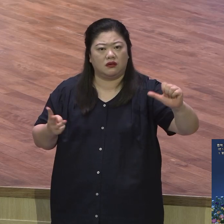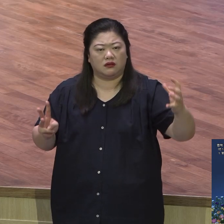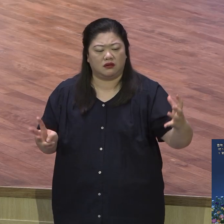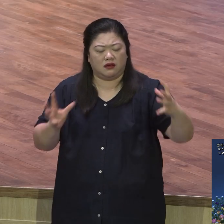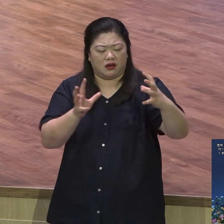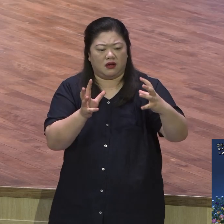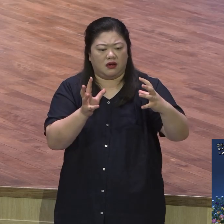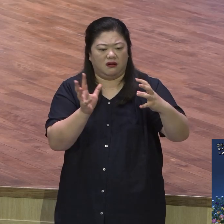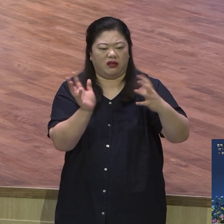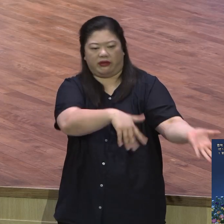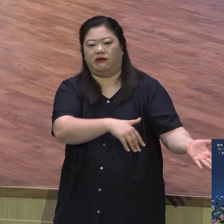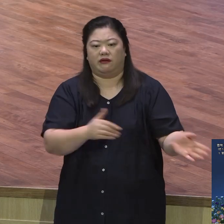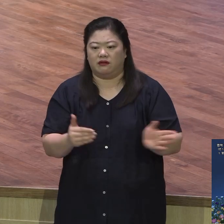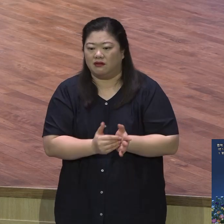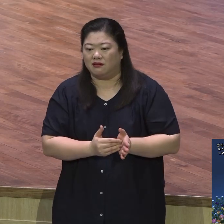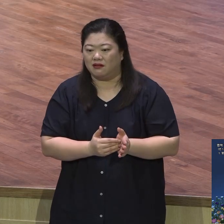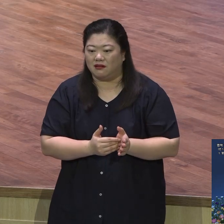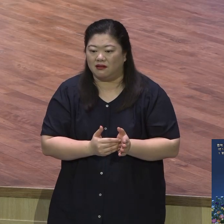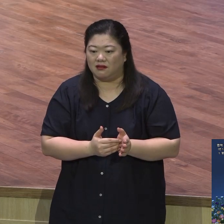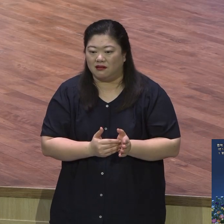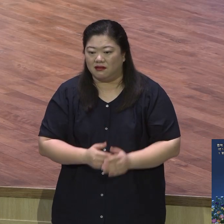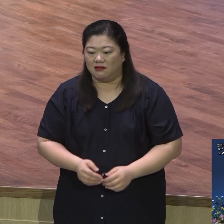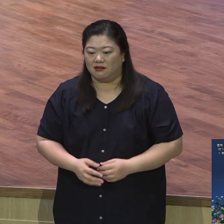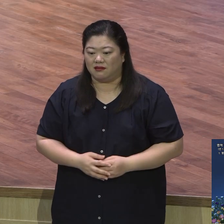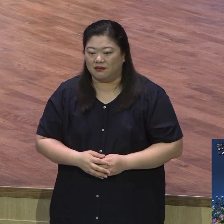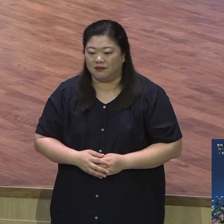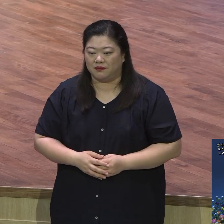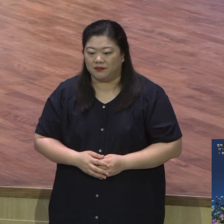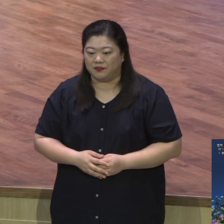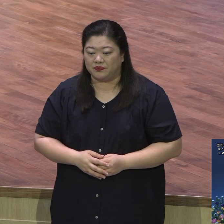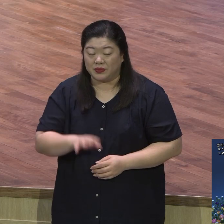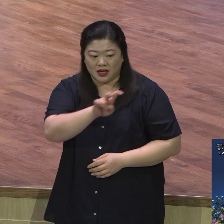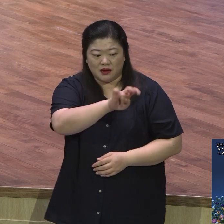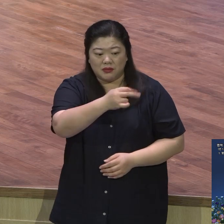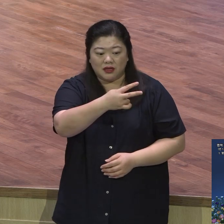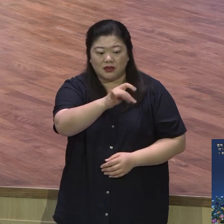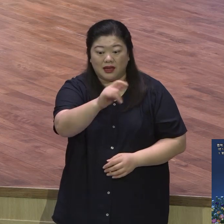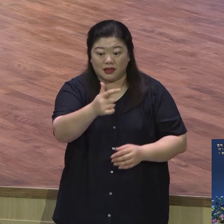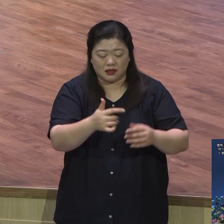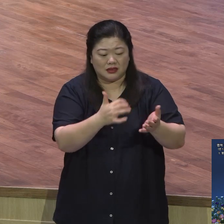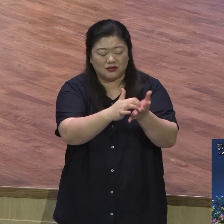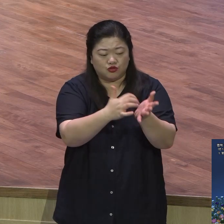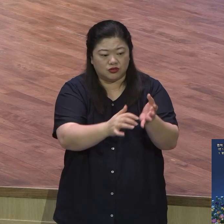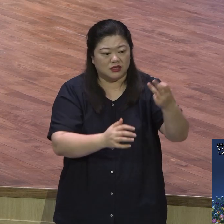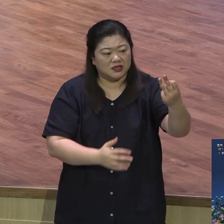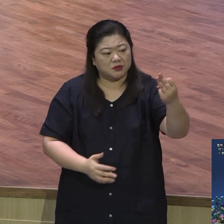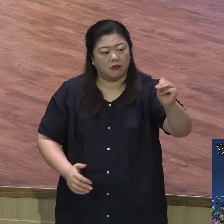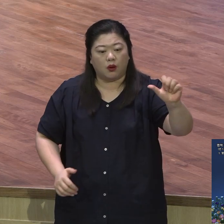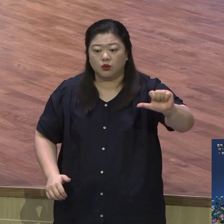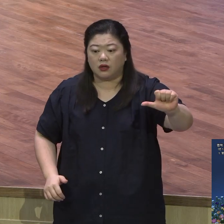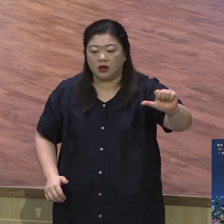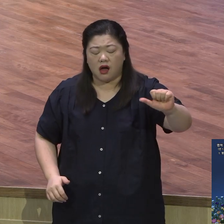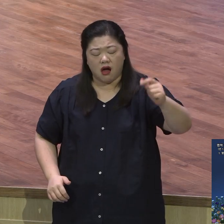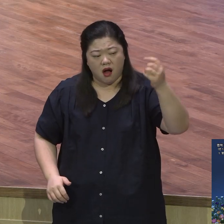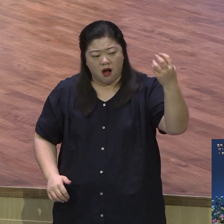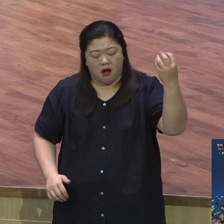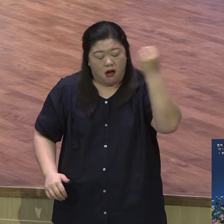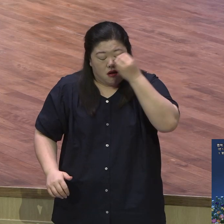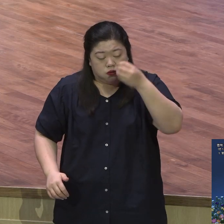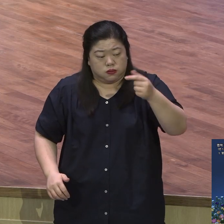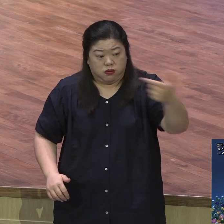전쟁이 부서집니다. 13만 미대한 군대와 기도원의 300명 붙어가 기도원